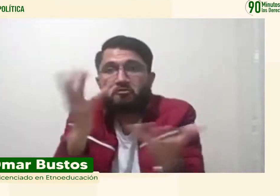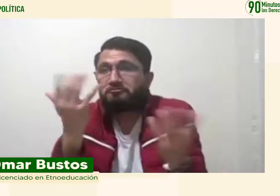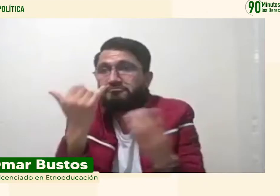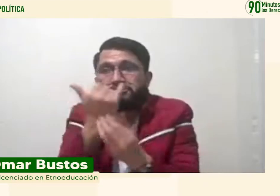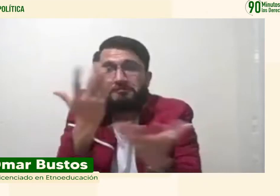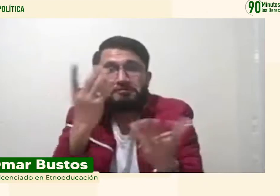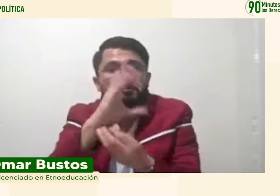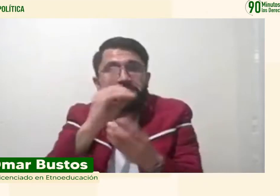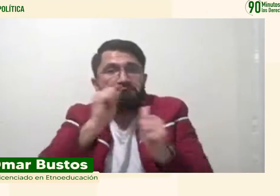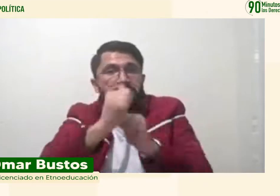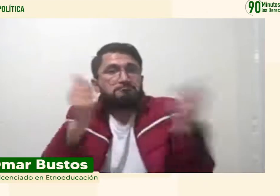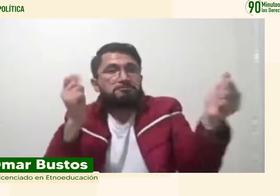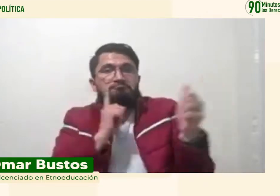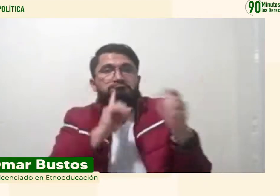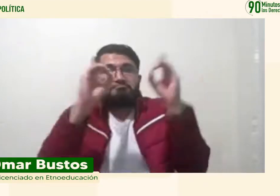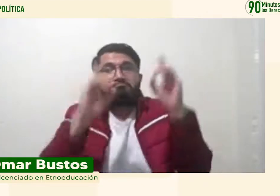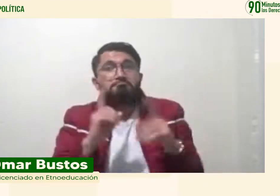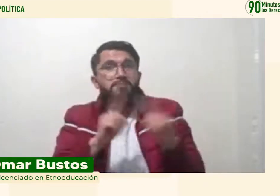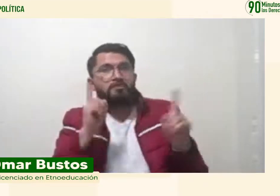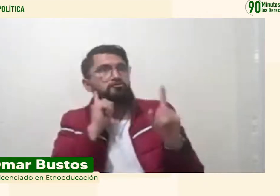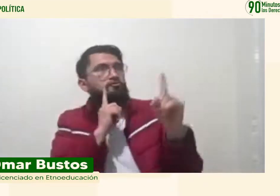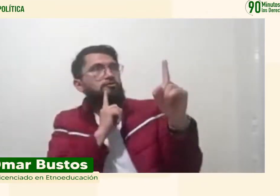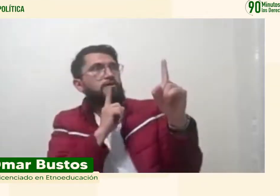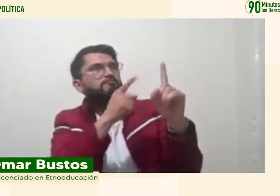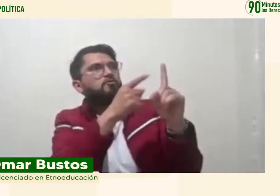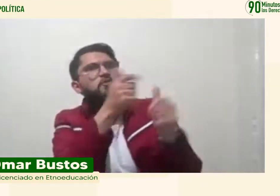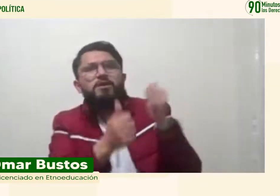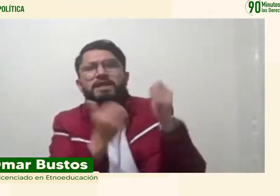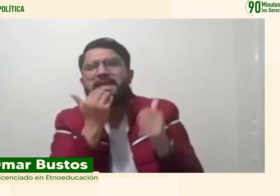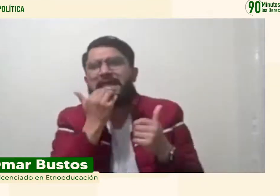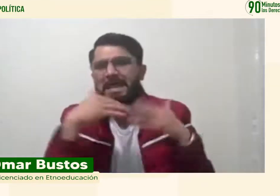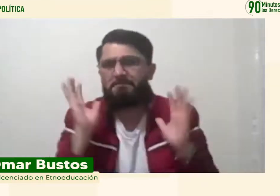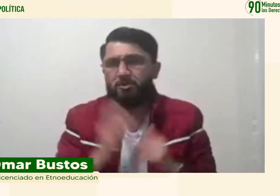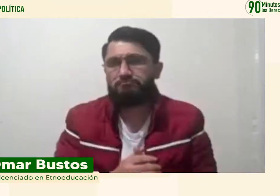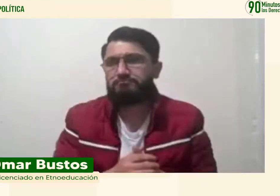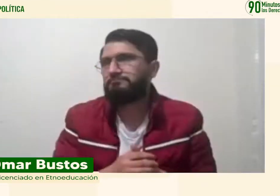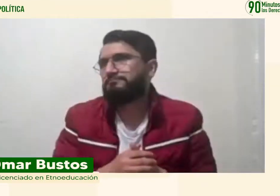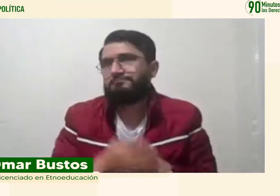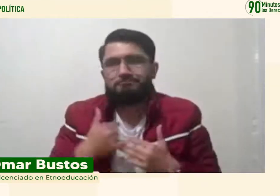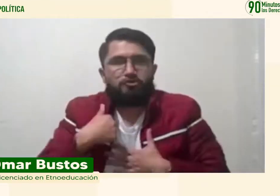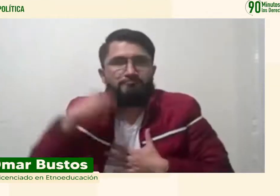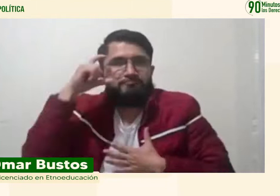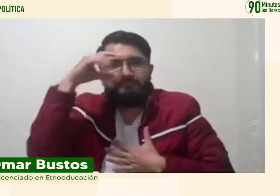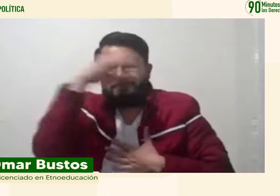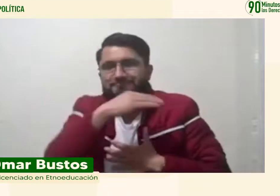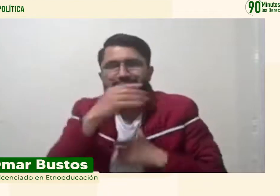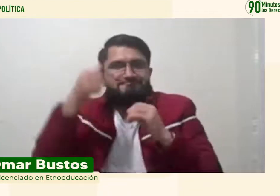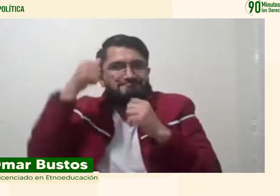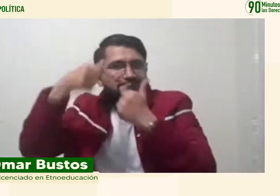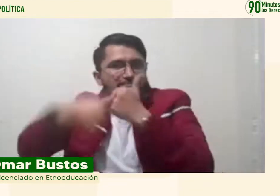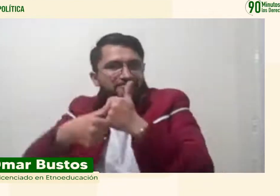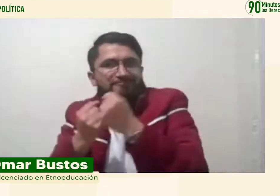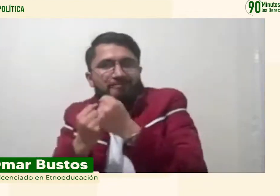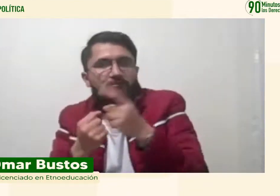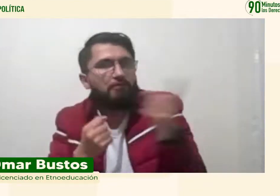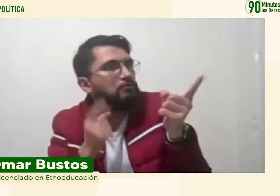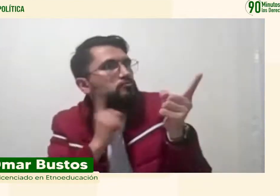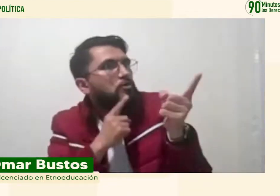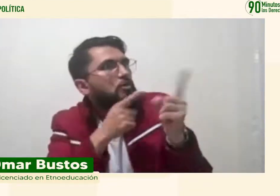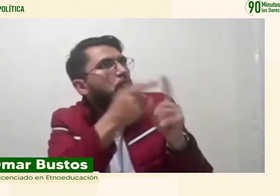nos a través del pacto histórico espacialidad con el parador etcétera los diferentes partidos no sé por ejemplo un pacto